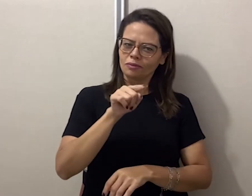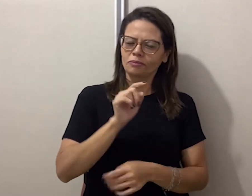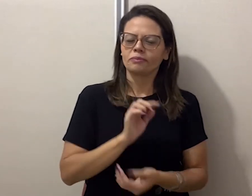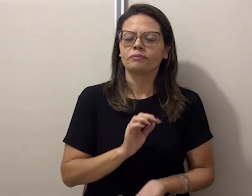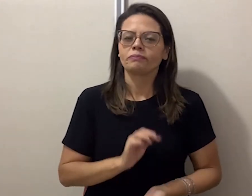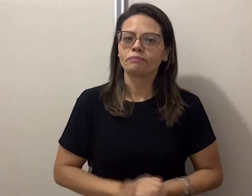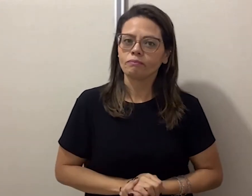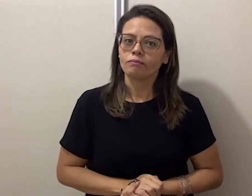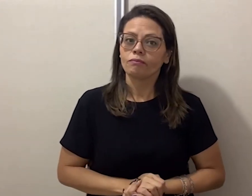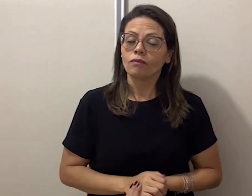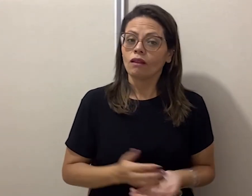ensinar a vocês.